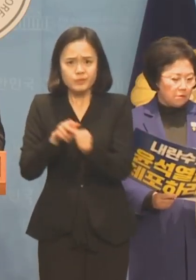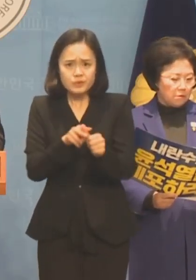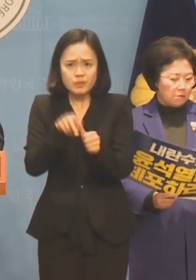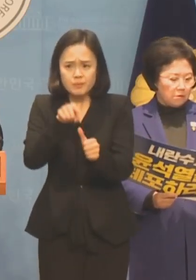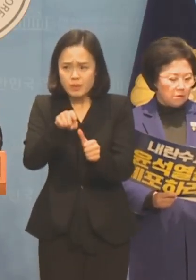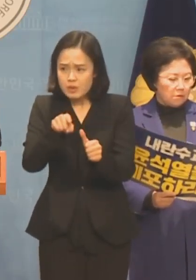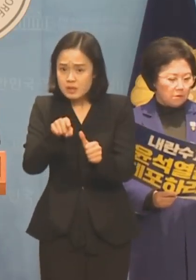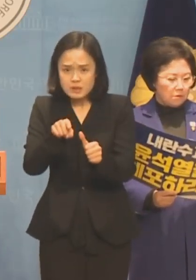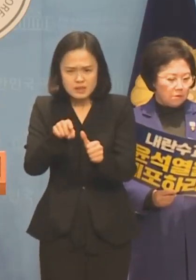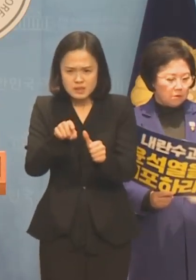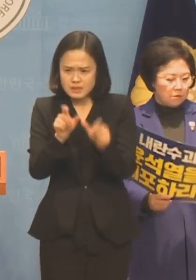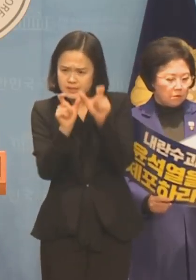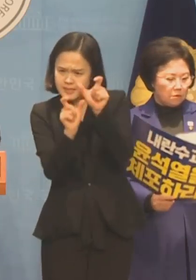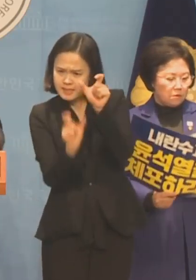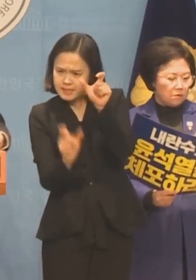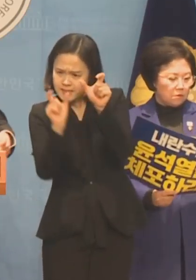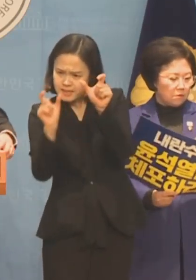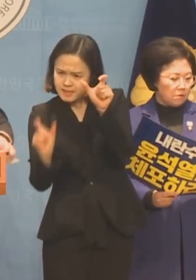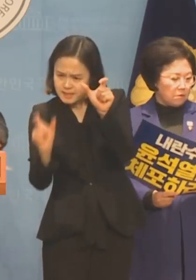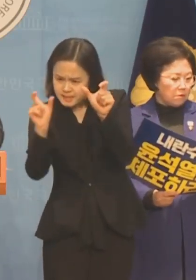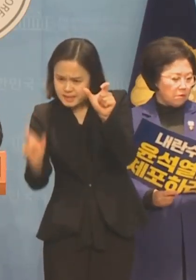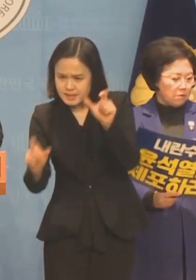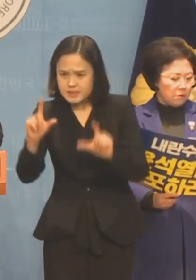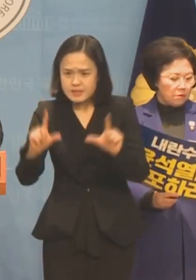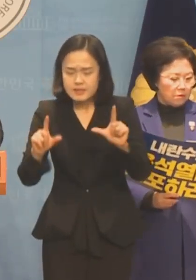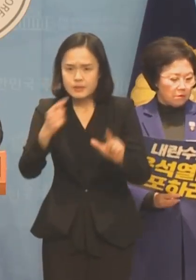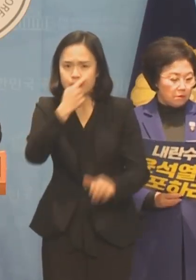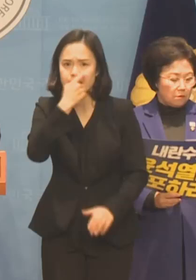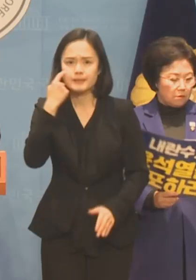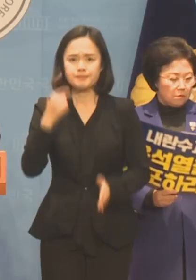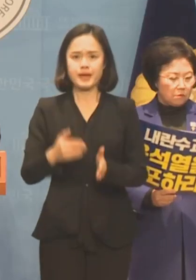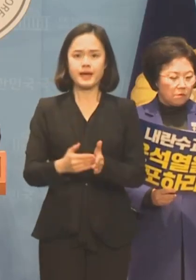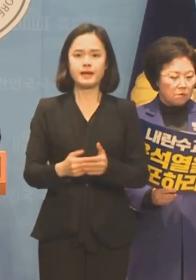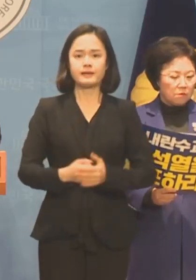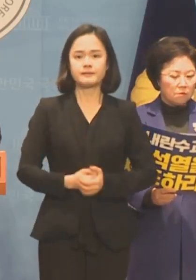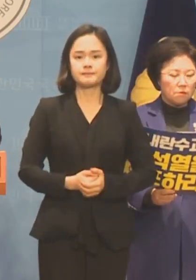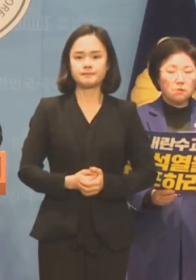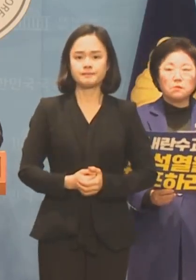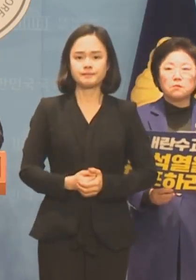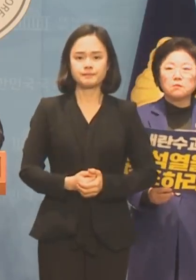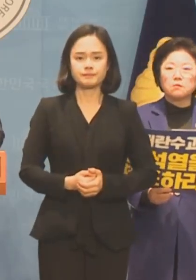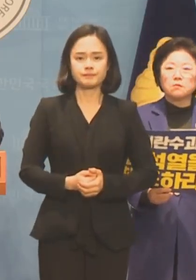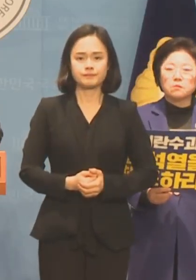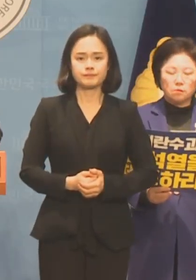집중적으로 유포되고 있음을 확인되고 있습니다. 이에 허위 조작